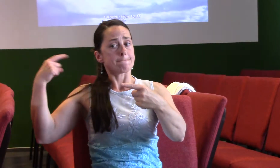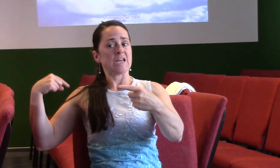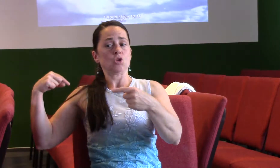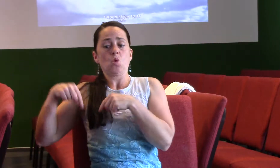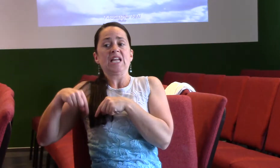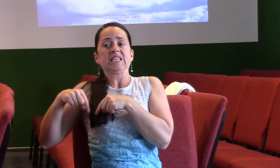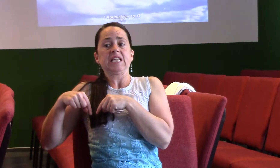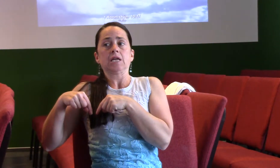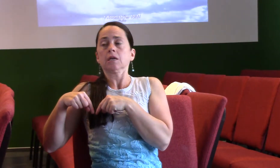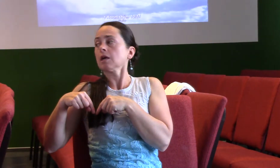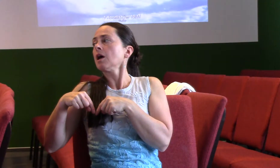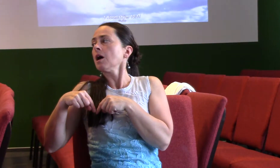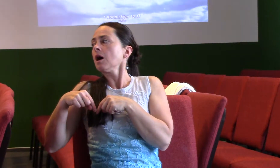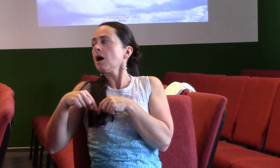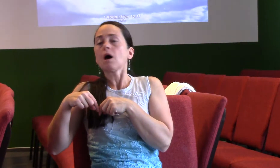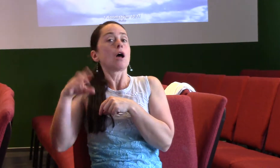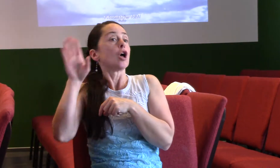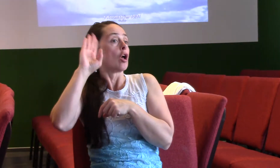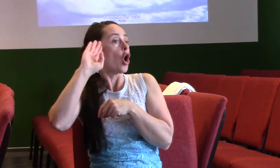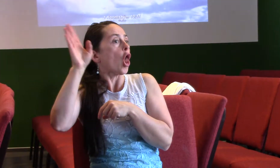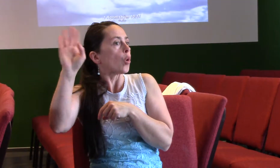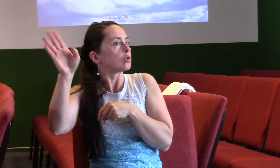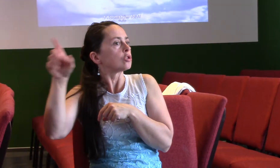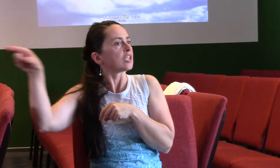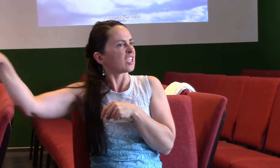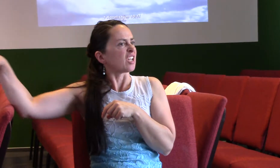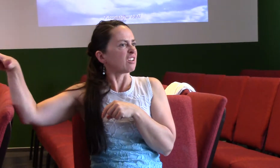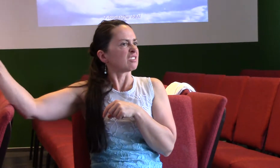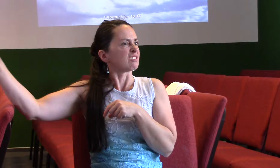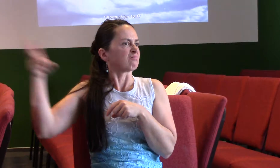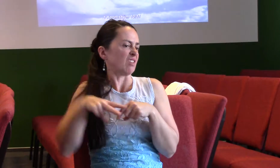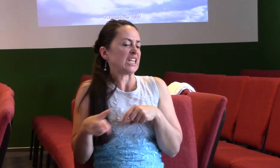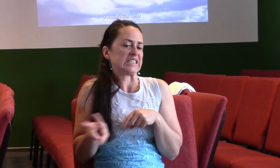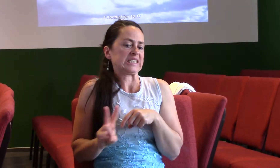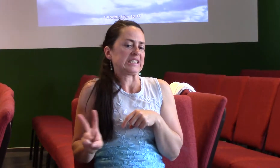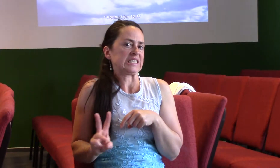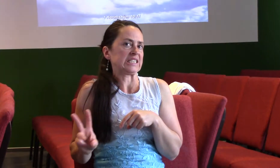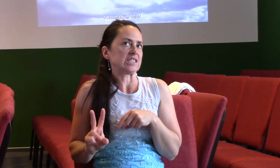po nás chce, aby jsme šli před Boha a řekli, tak hele,